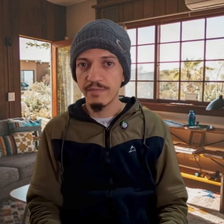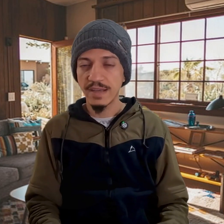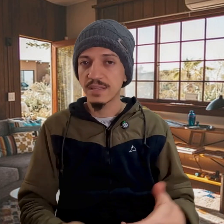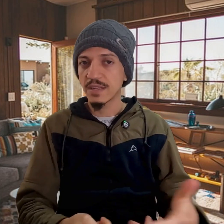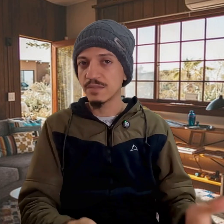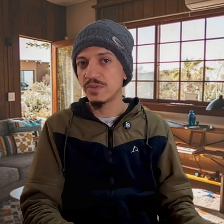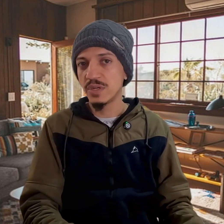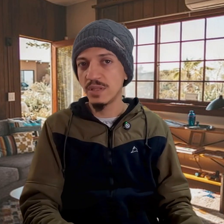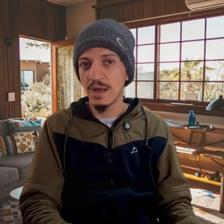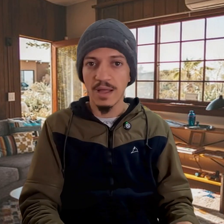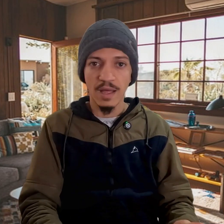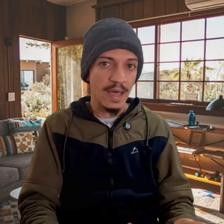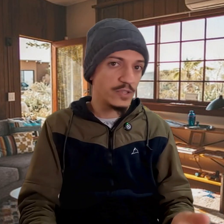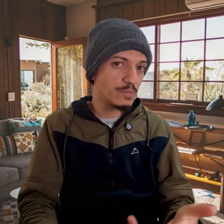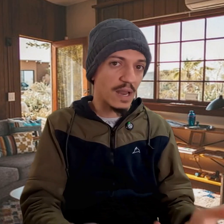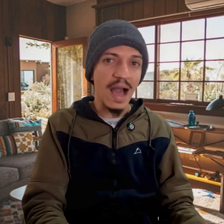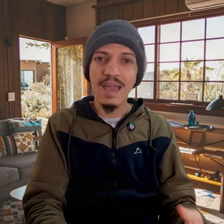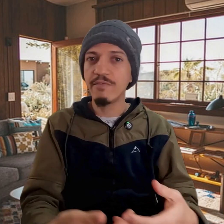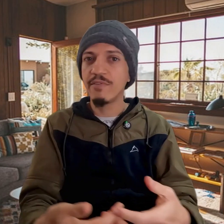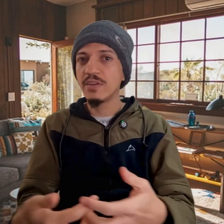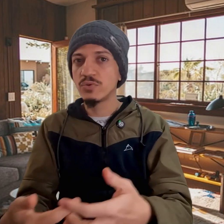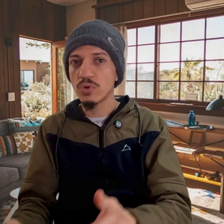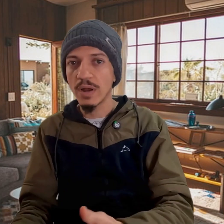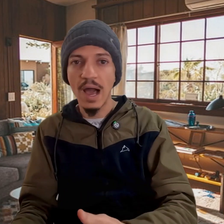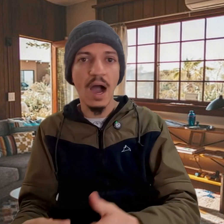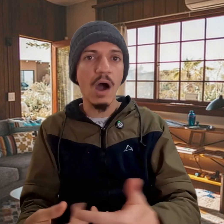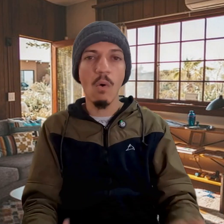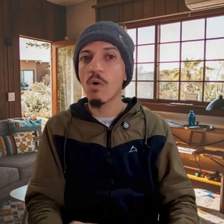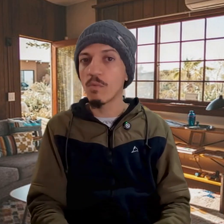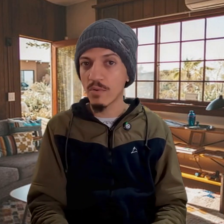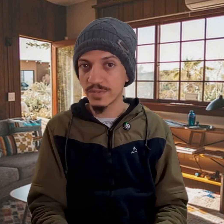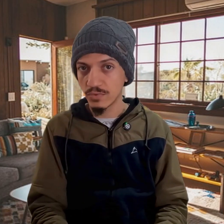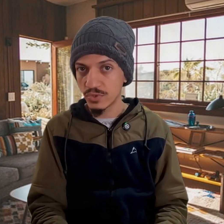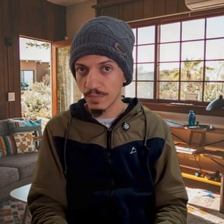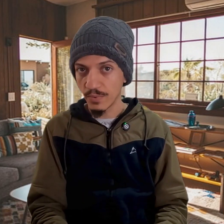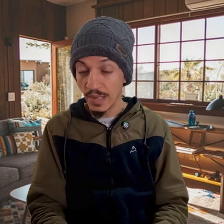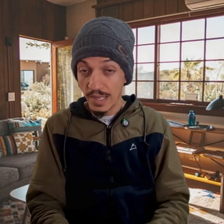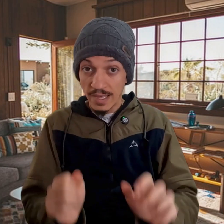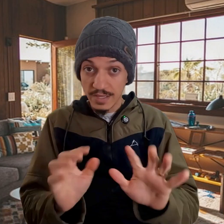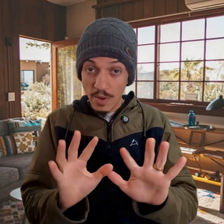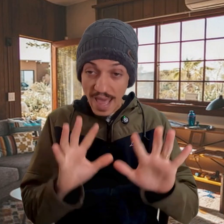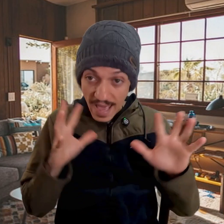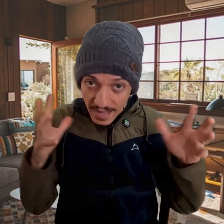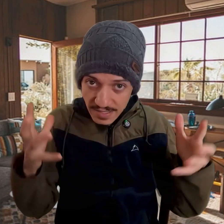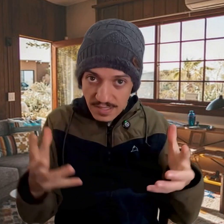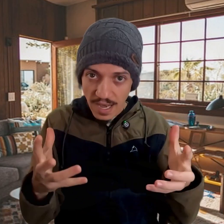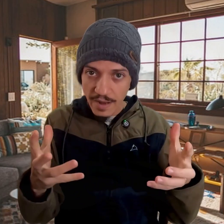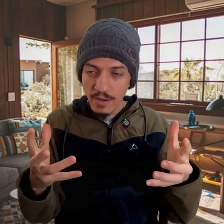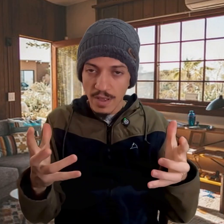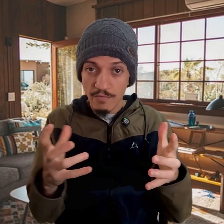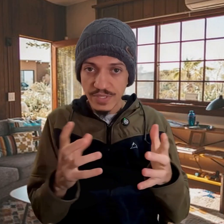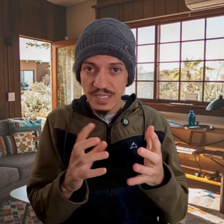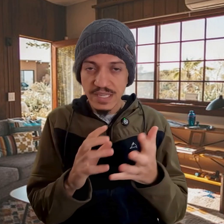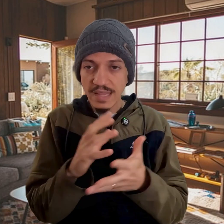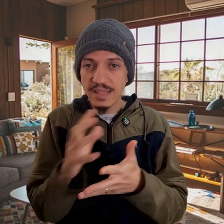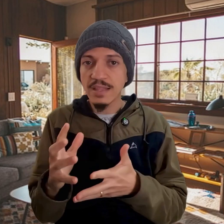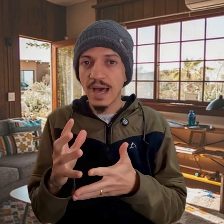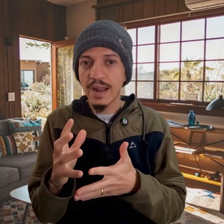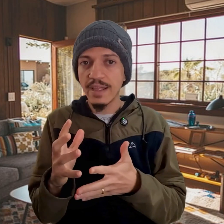ser transmitida de uma live, de um jornal, ou alguma coisa do tipo. Então, é necessário você se atentar a isso